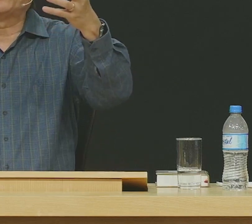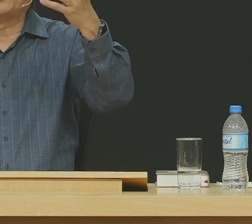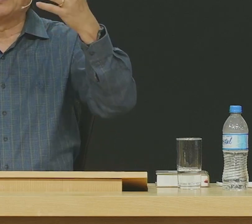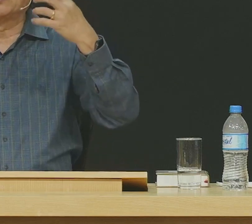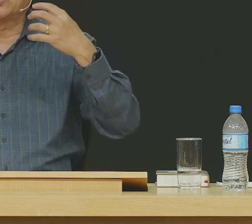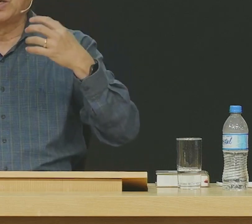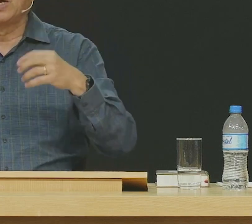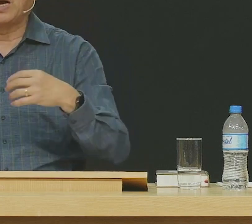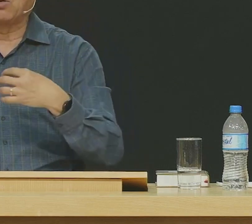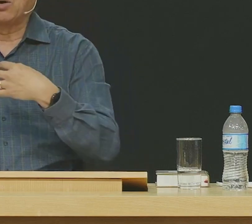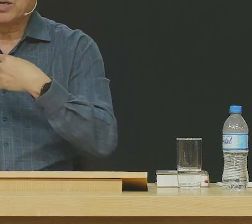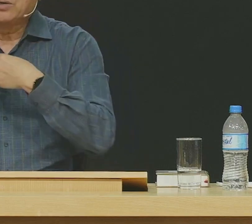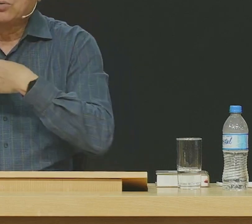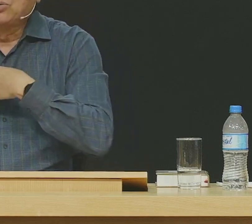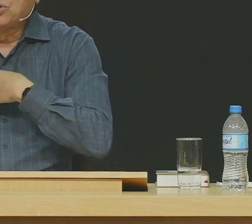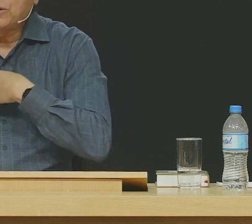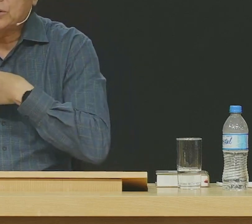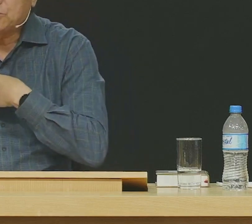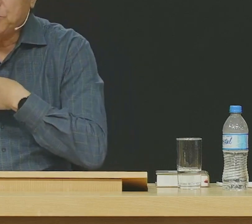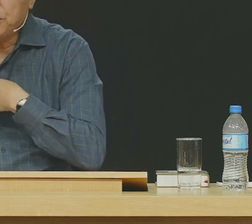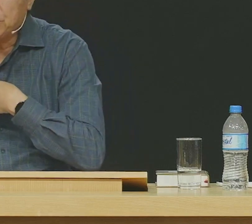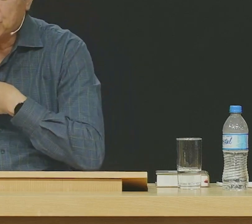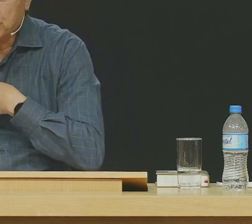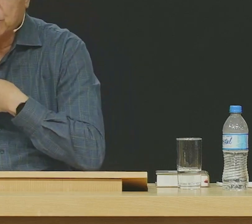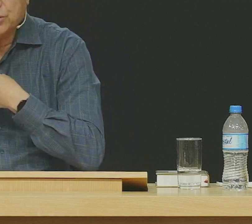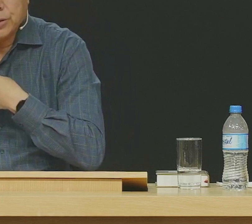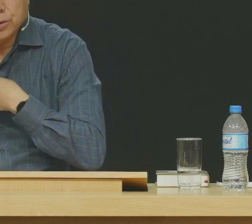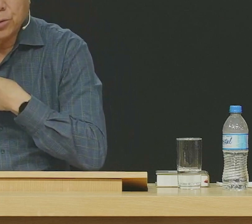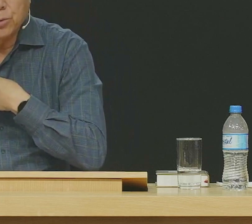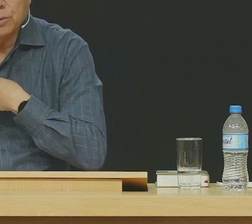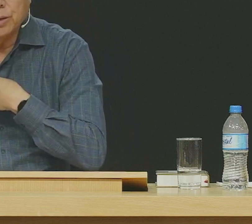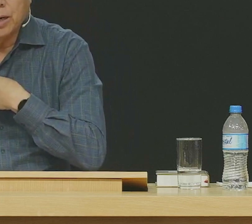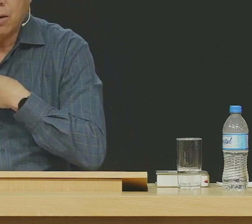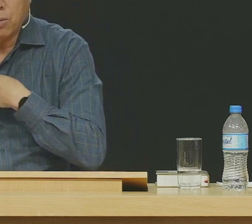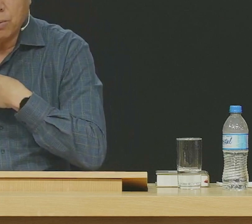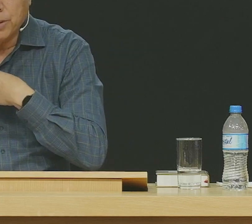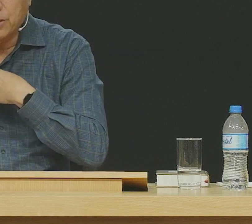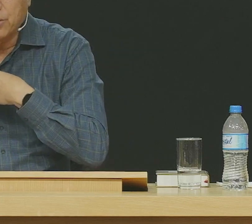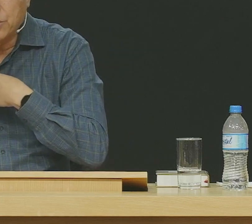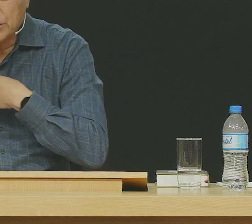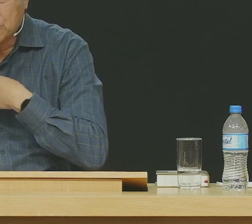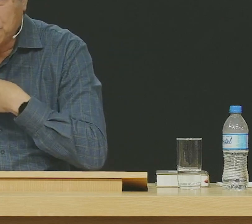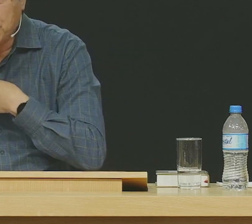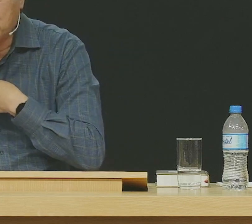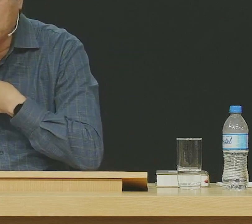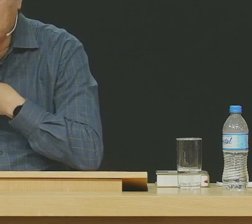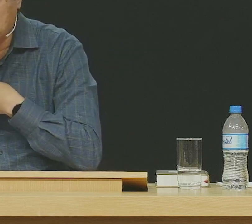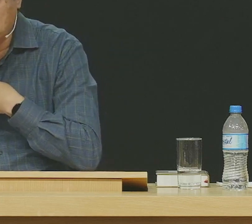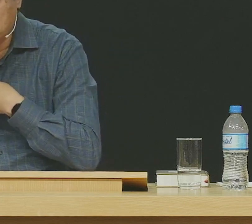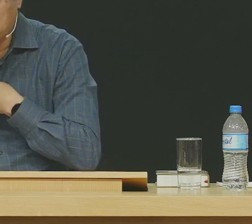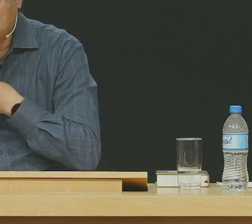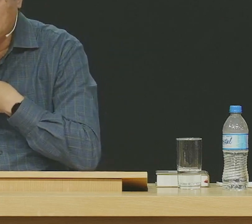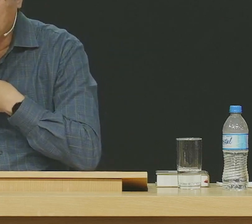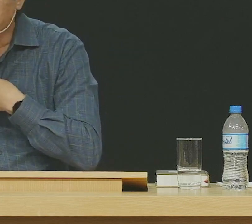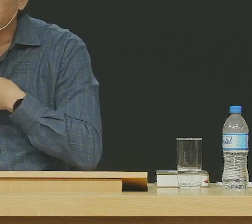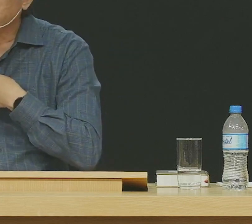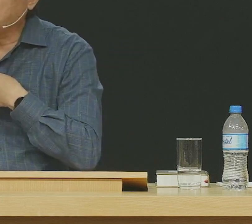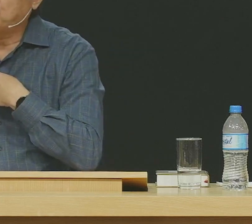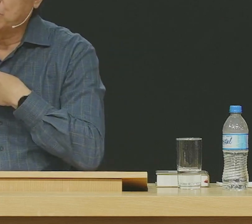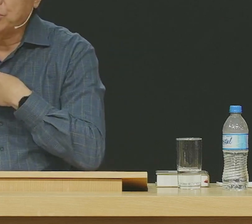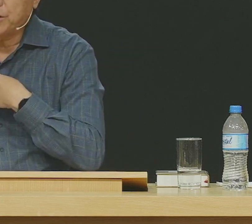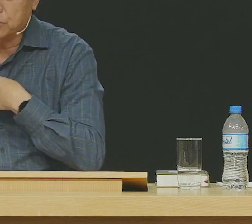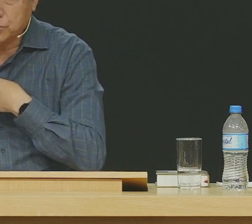o próprio Deus agora no espírito. Deus criou ao homem um espírito humano,